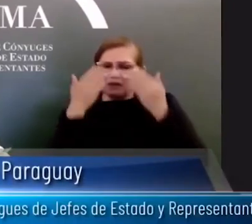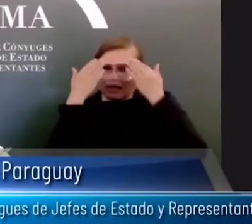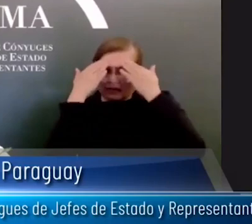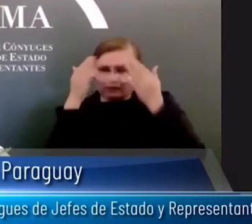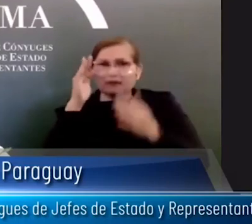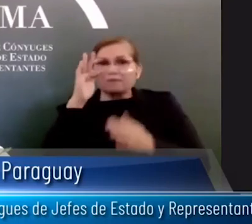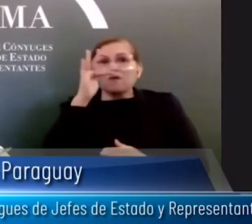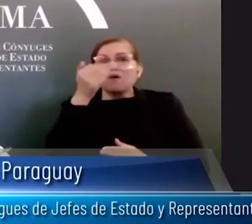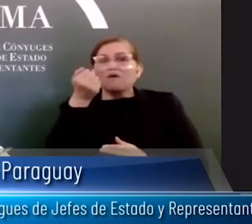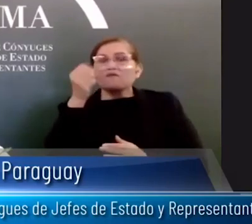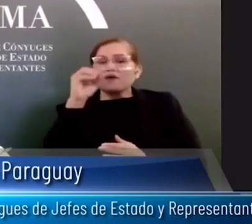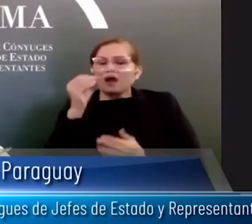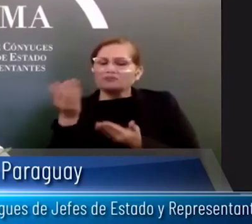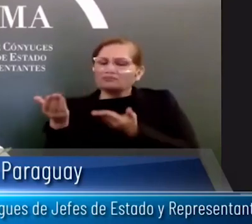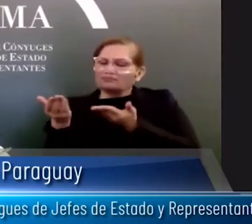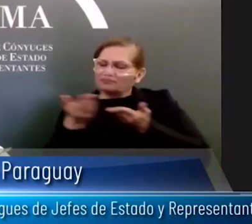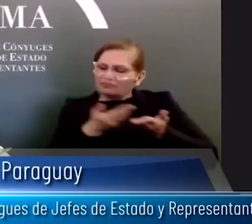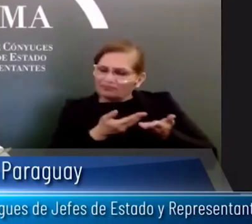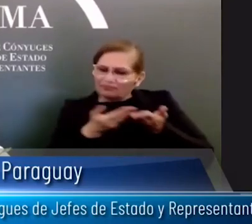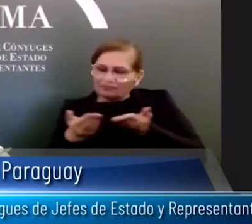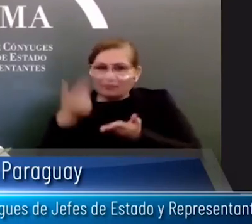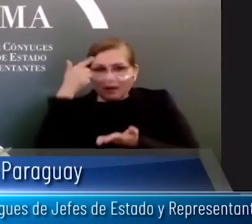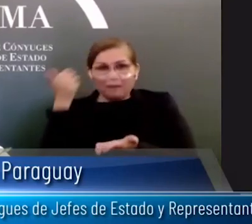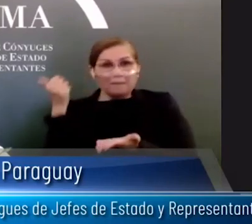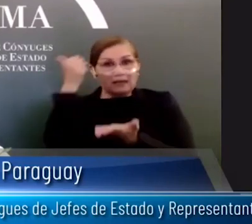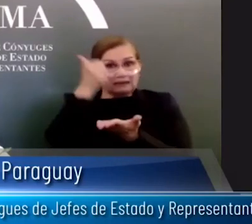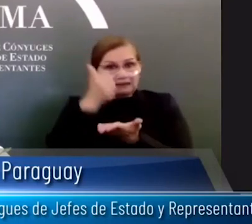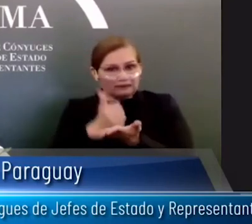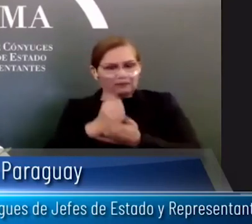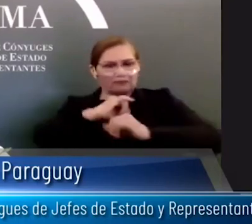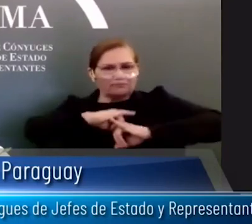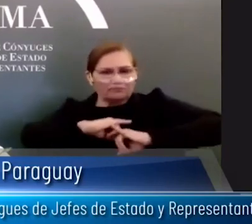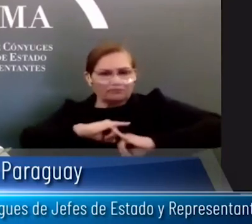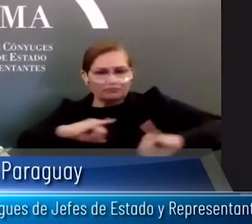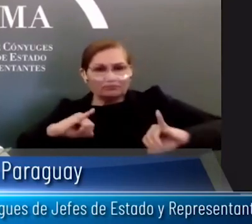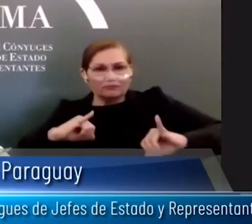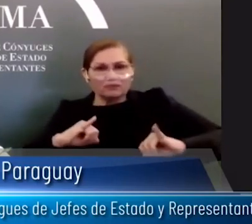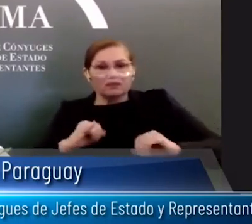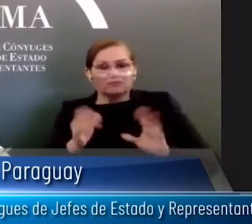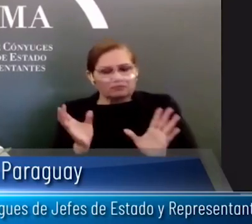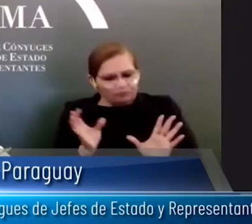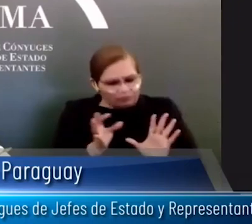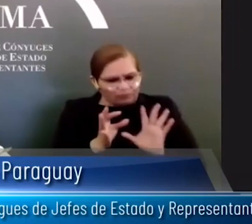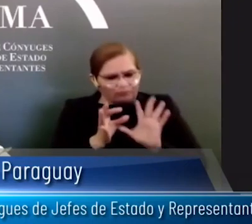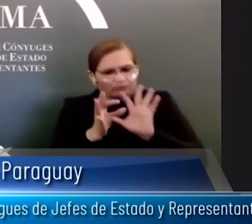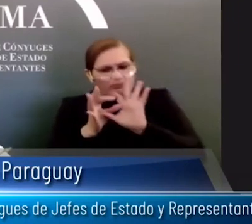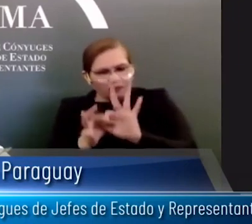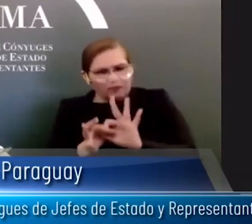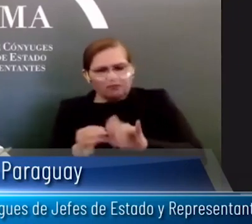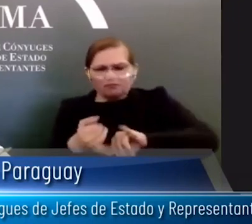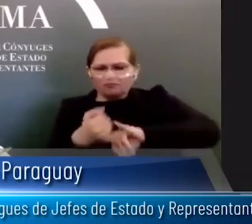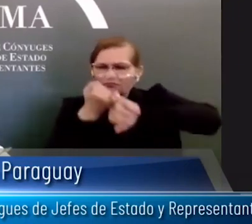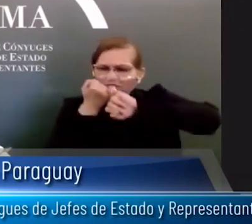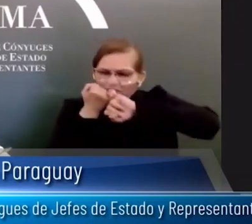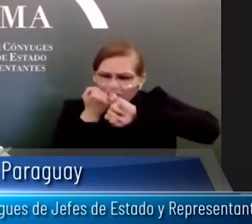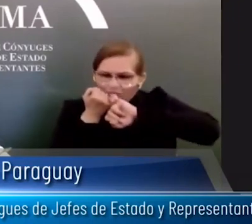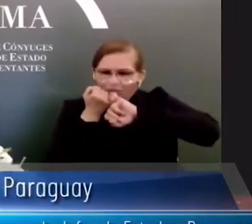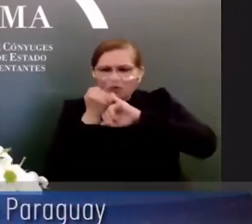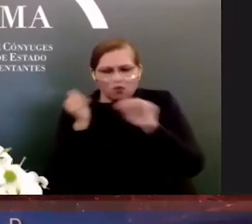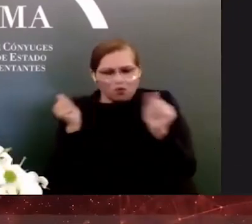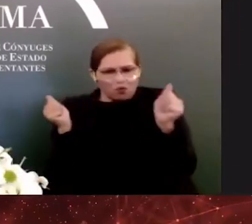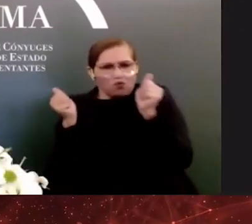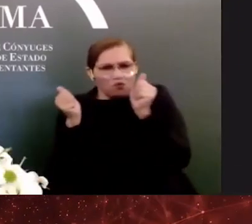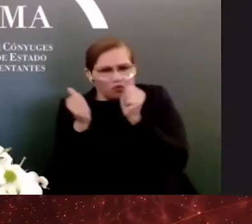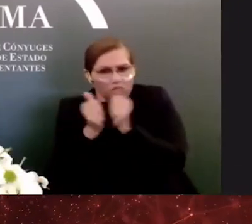a la FAO por la invitación para participar de esta campaña, a la que nos unimos comprometidamente